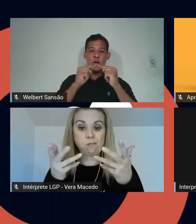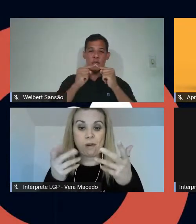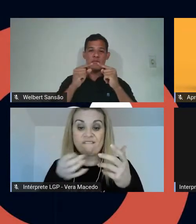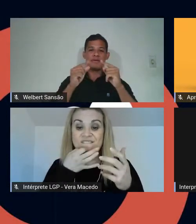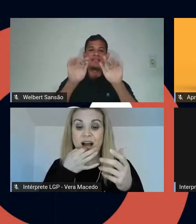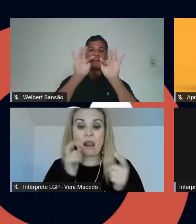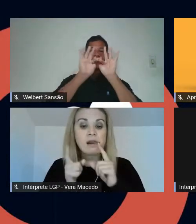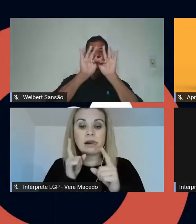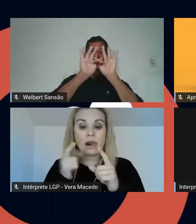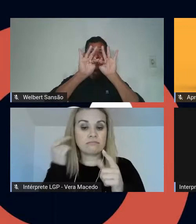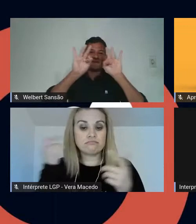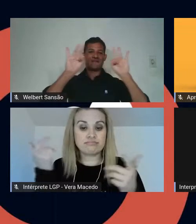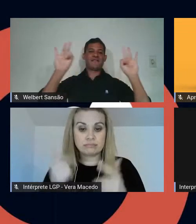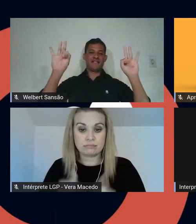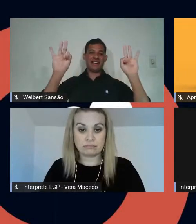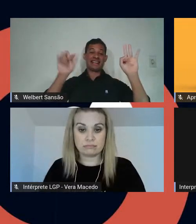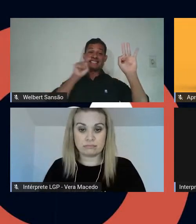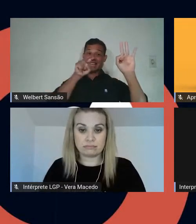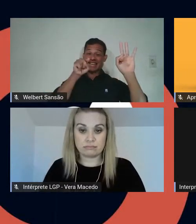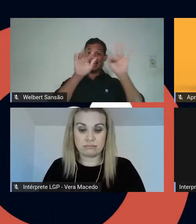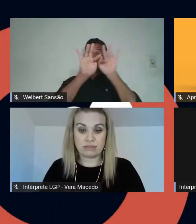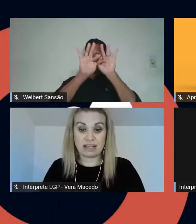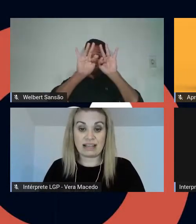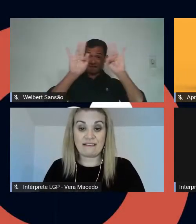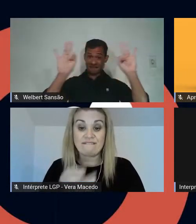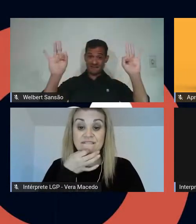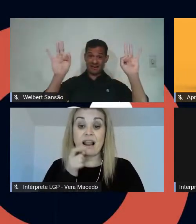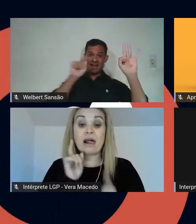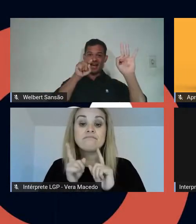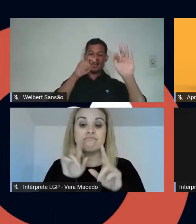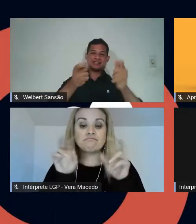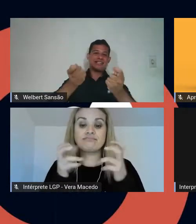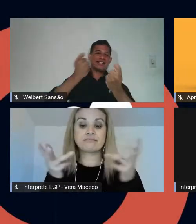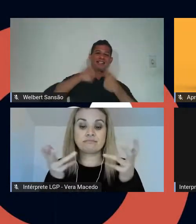E do que que se trata esse livro?